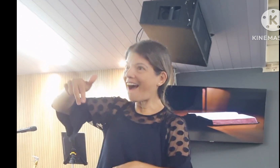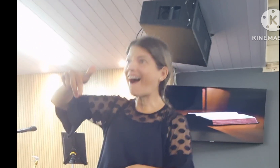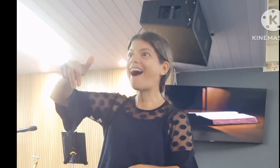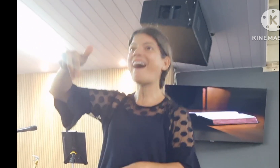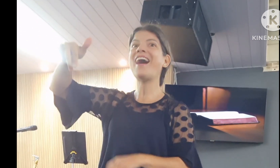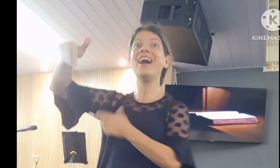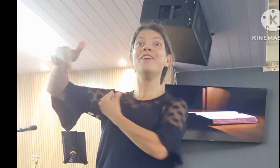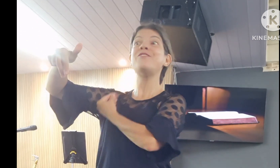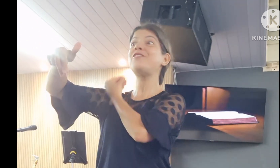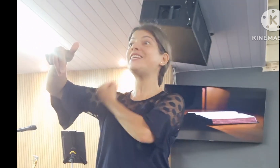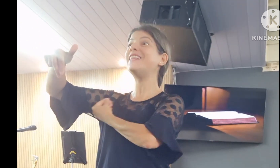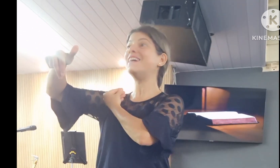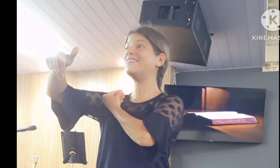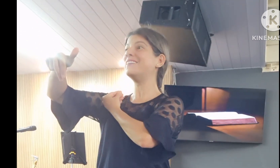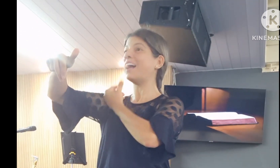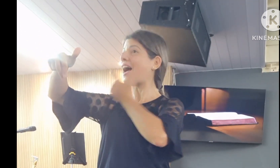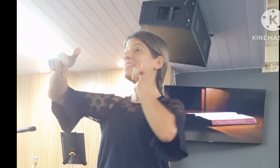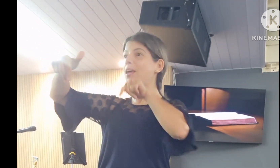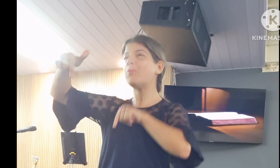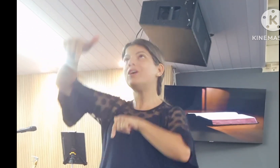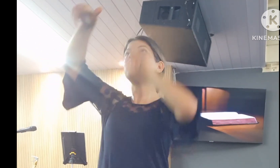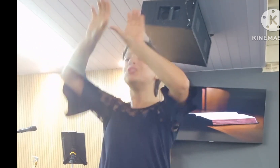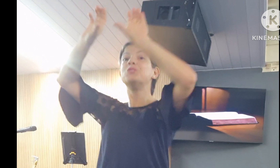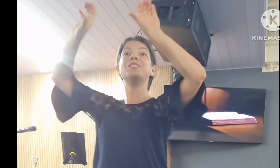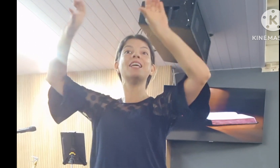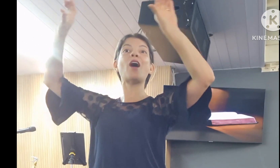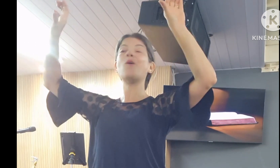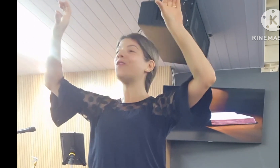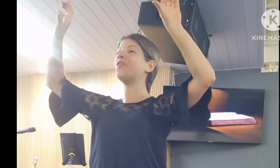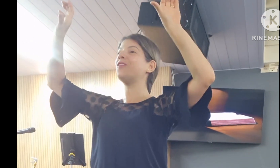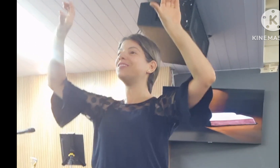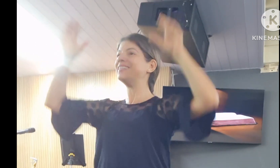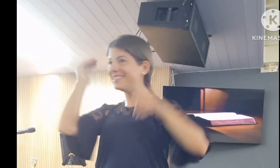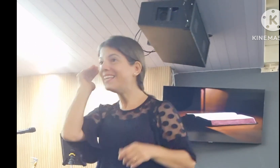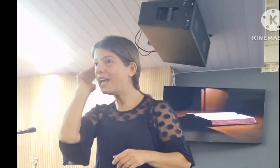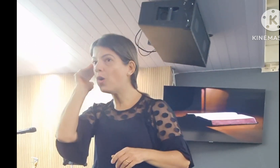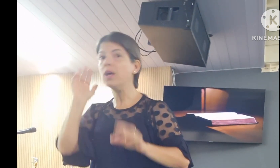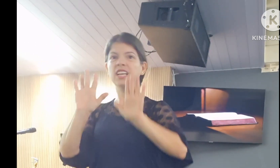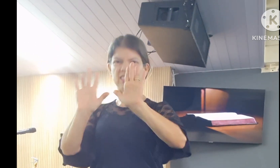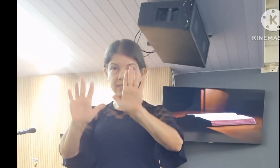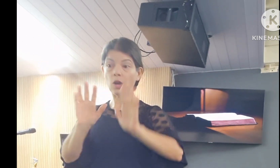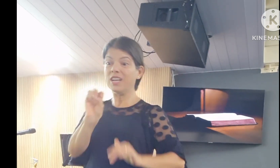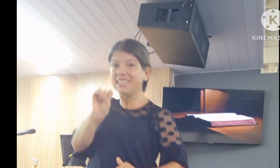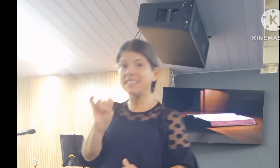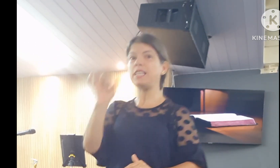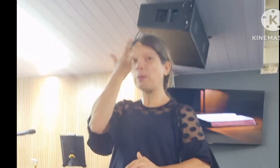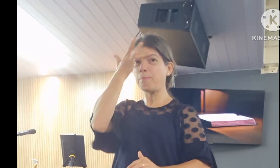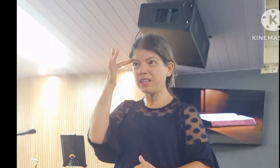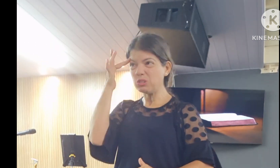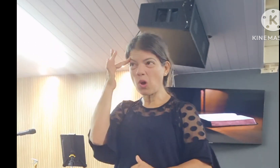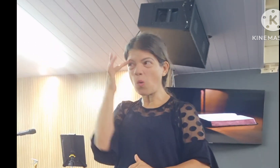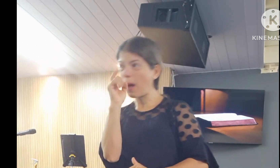Por isso que está escrito: Deus amou você. Não aceite que ninguém fale